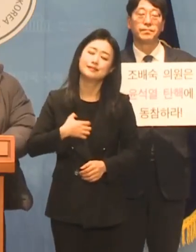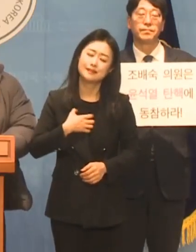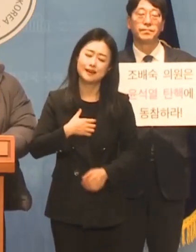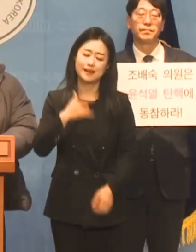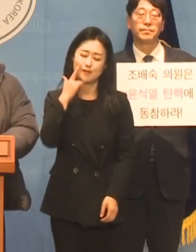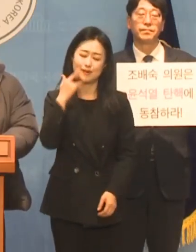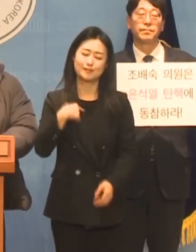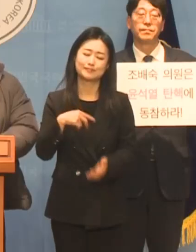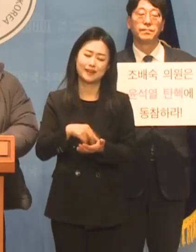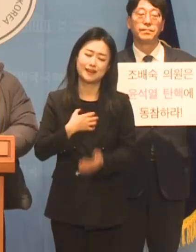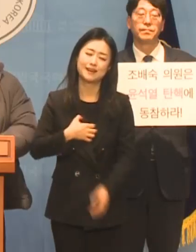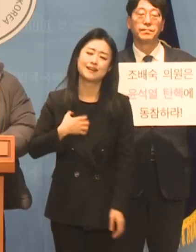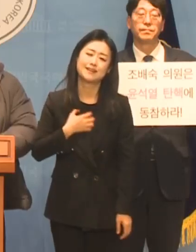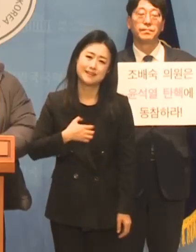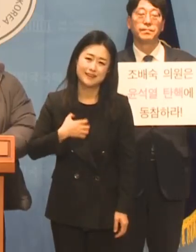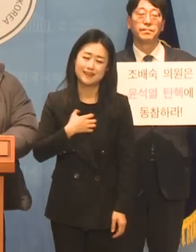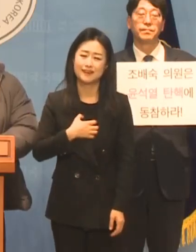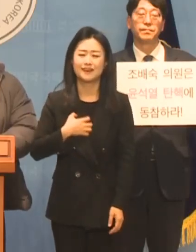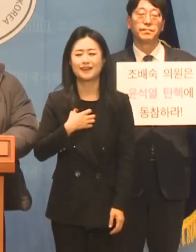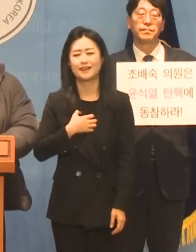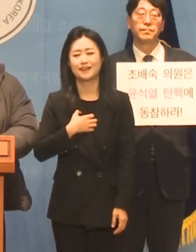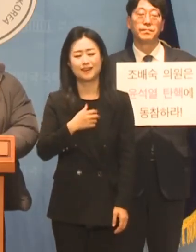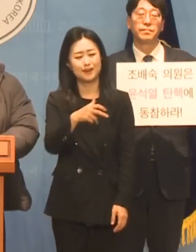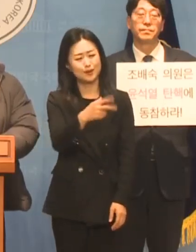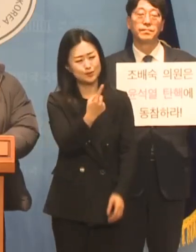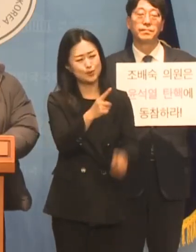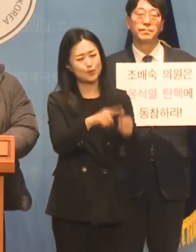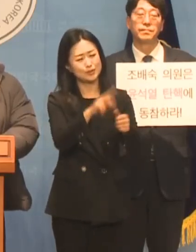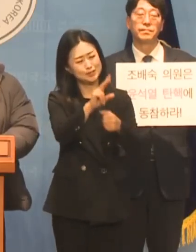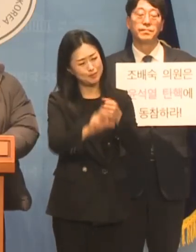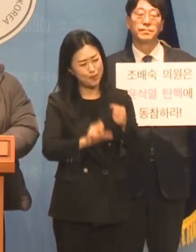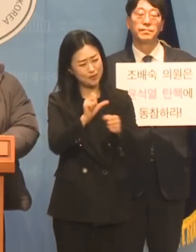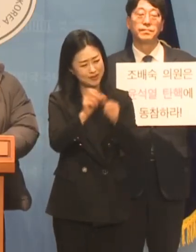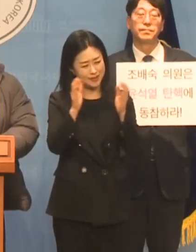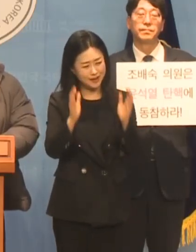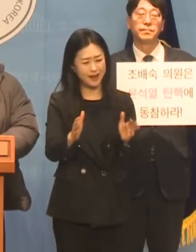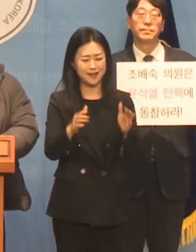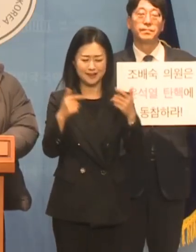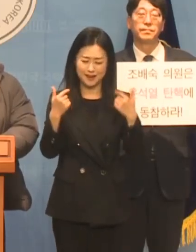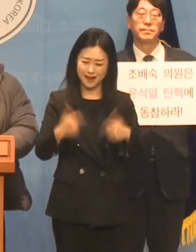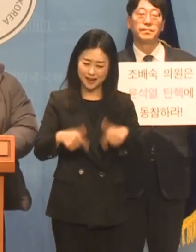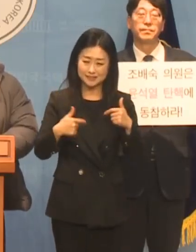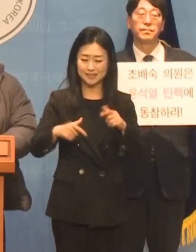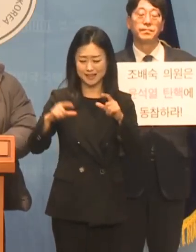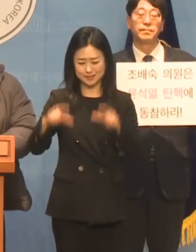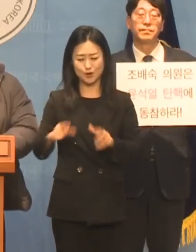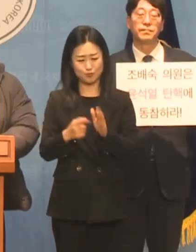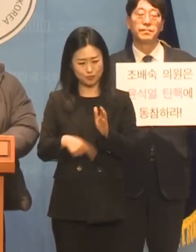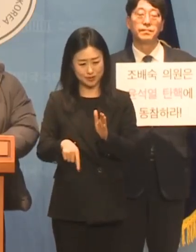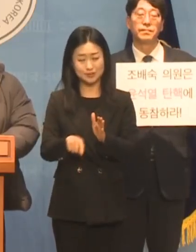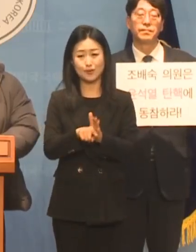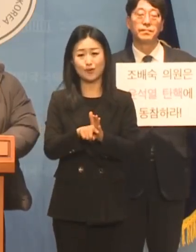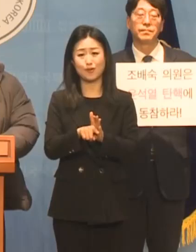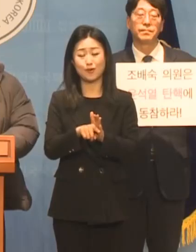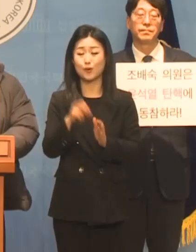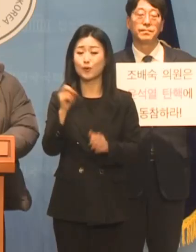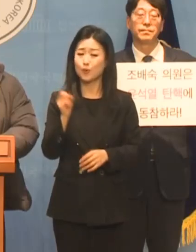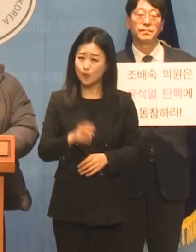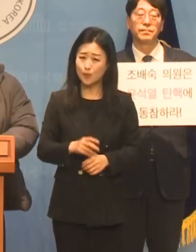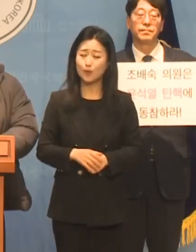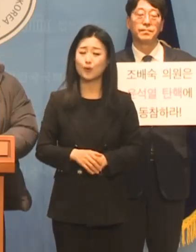그렇고, 이 분이 그동안 25년 동안 항상 우리 지역과 특히 우리가